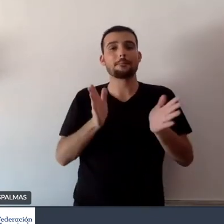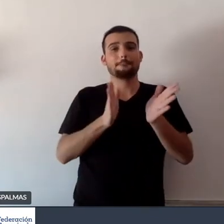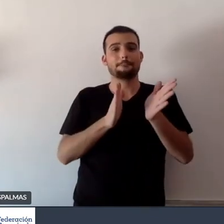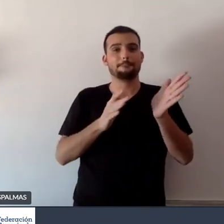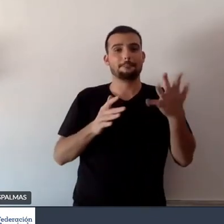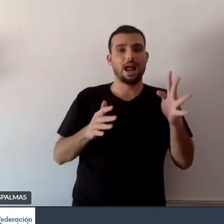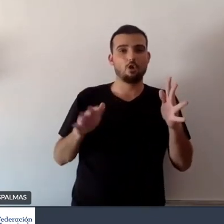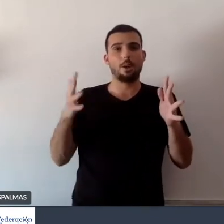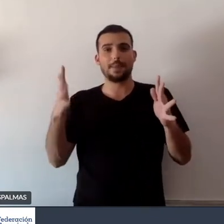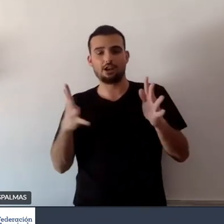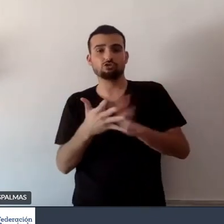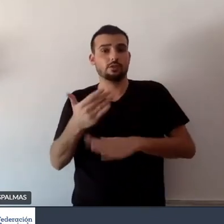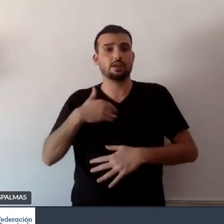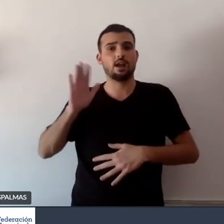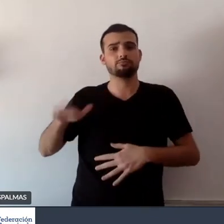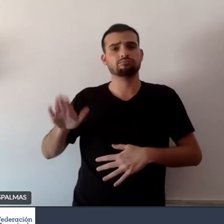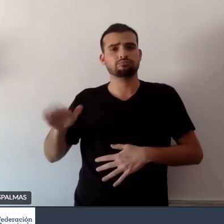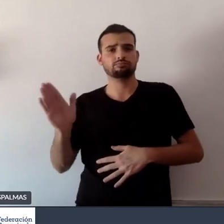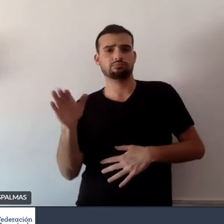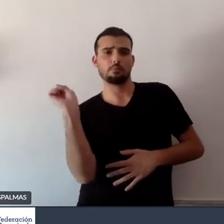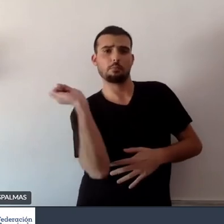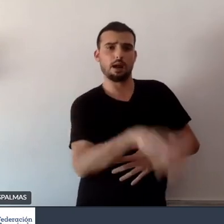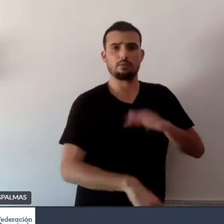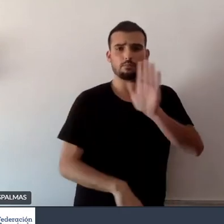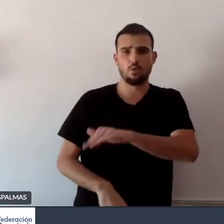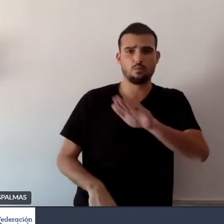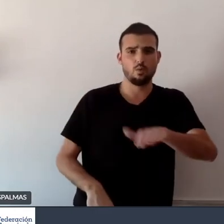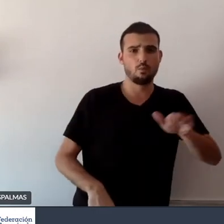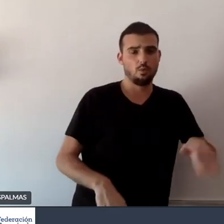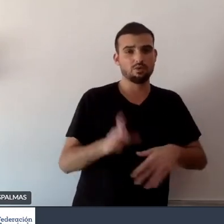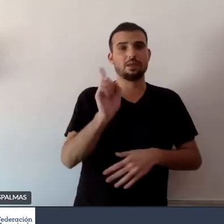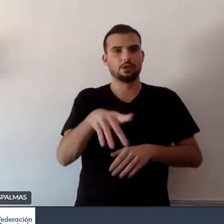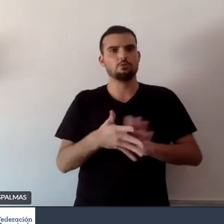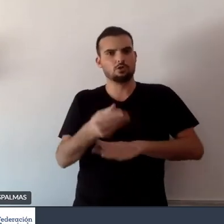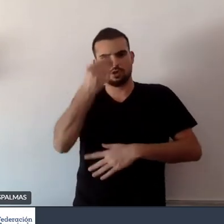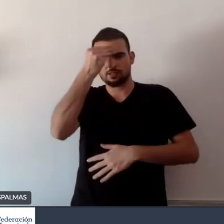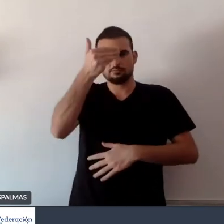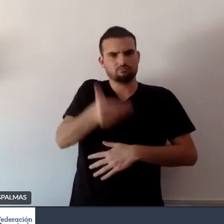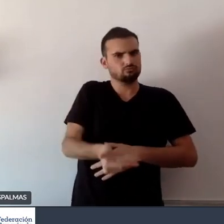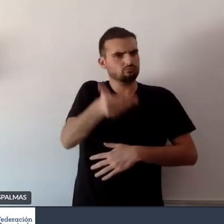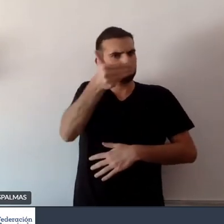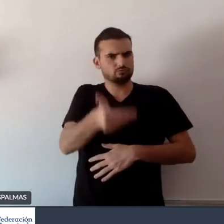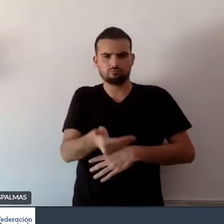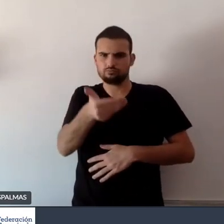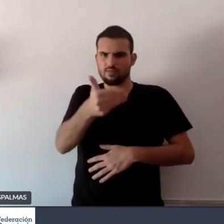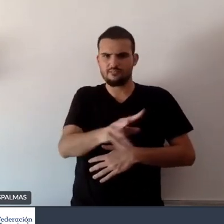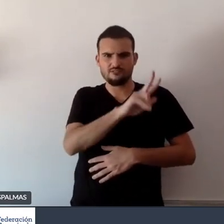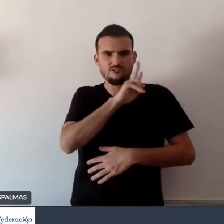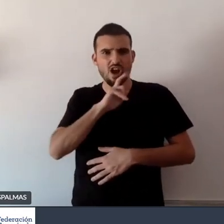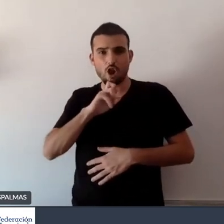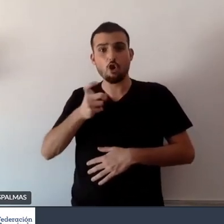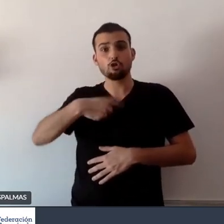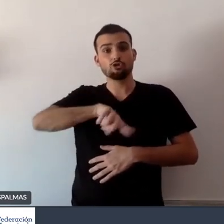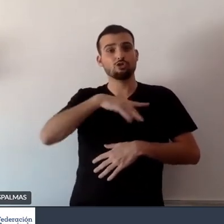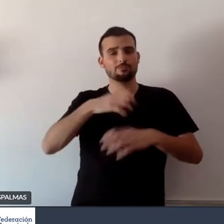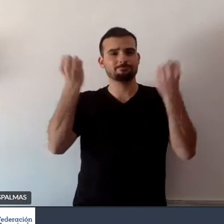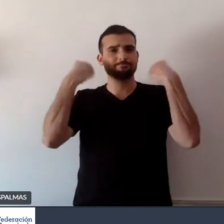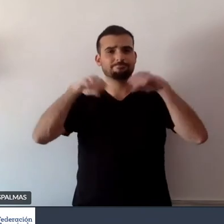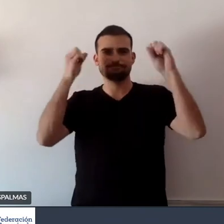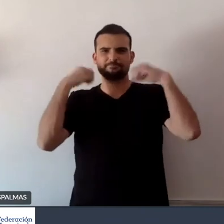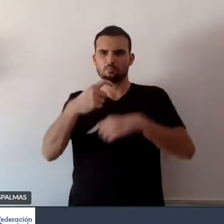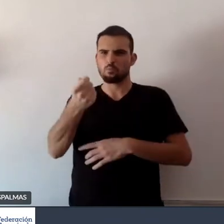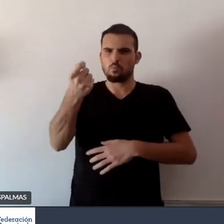al juego con balón del bloqueo directo, pero que me parece una herramienta fundamental y que quizás no la trabajamos lo suficiente a mi modo de